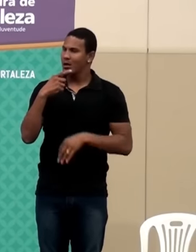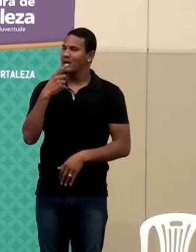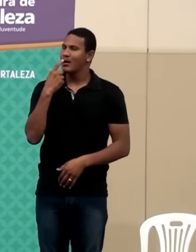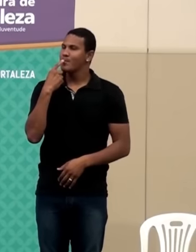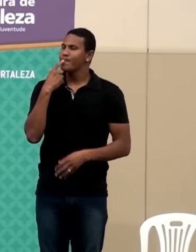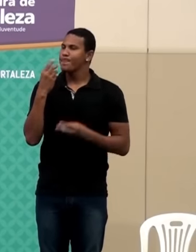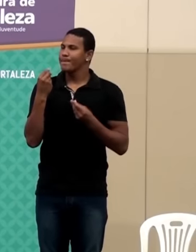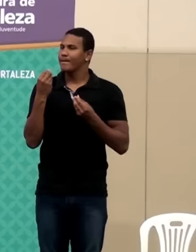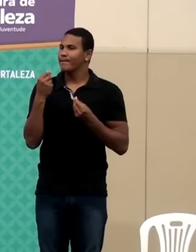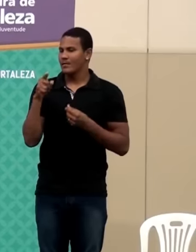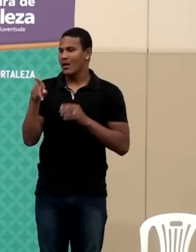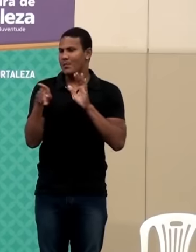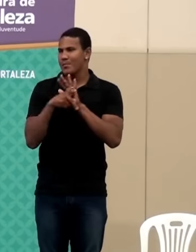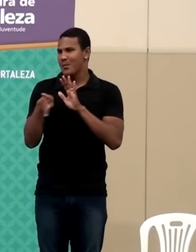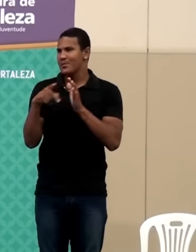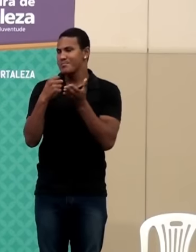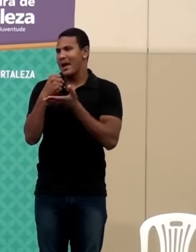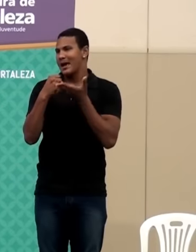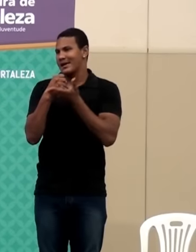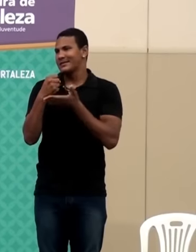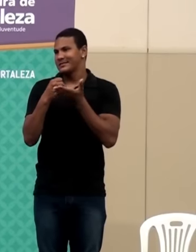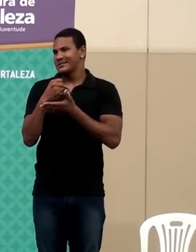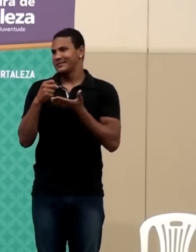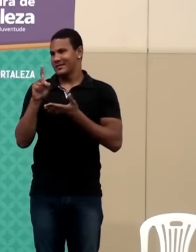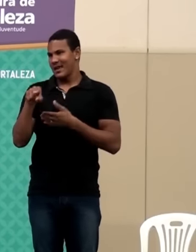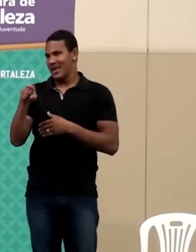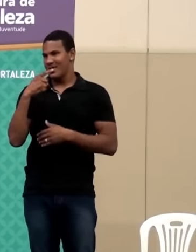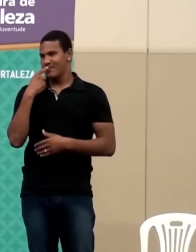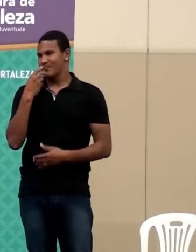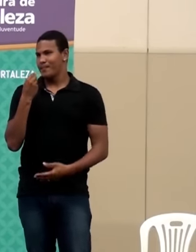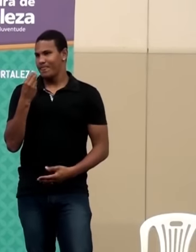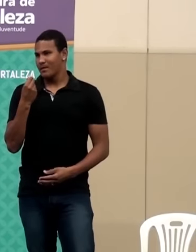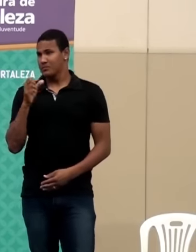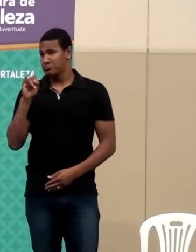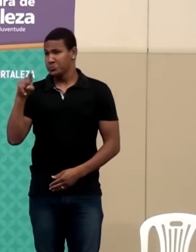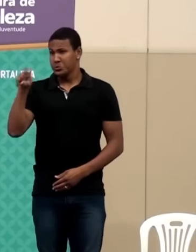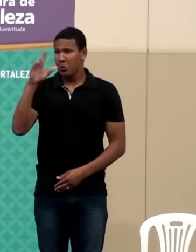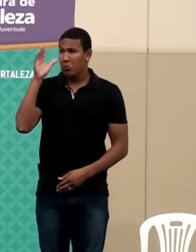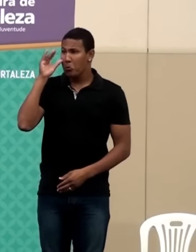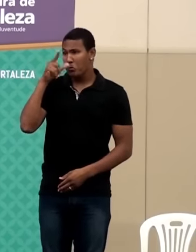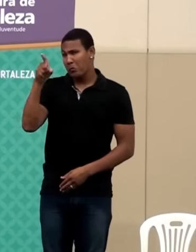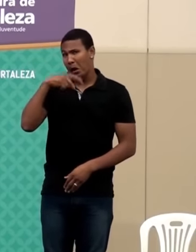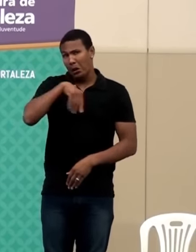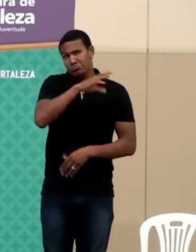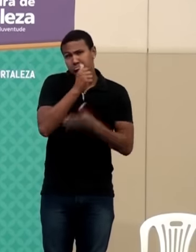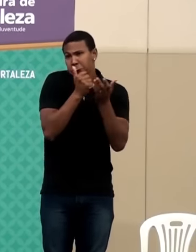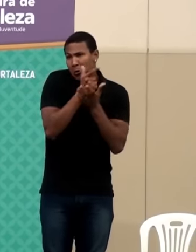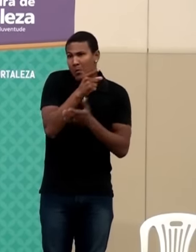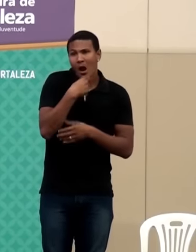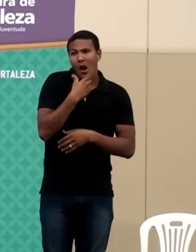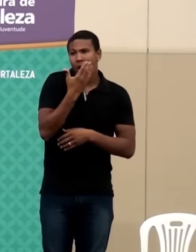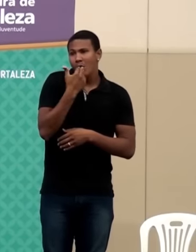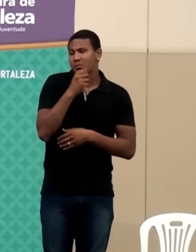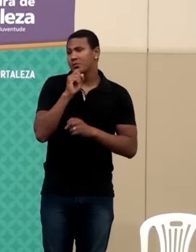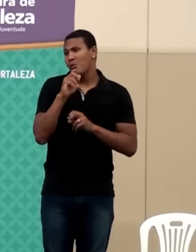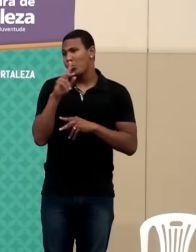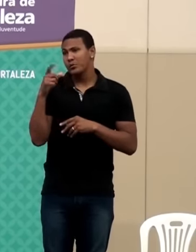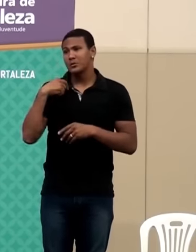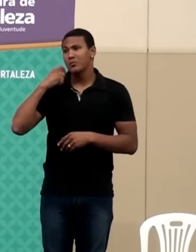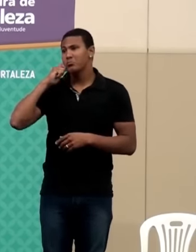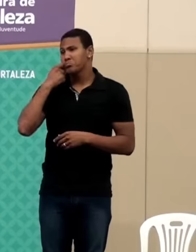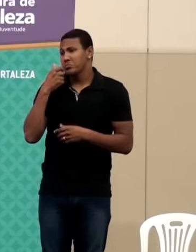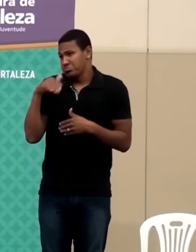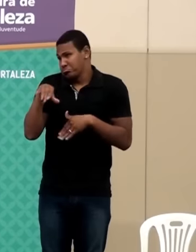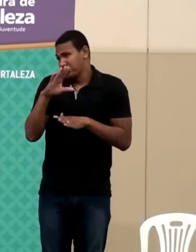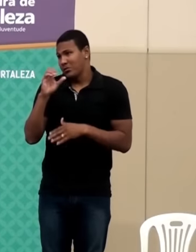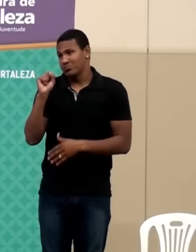adstringente, é o sabor das bases, tá? Então, se você tiver curiosidade, compra uma banana bem verde, come, ou um caju bem verde, você